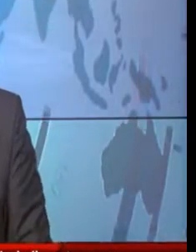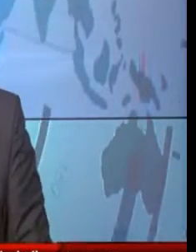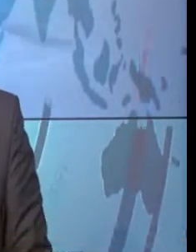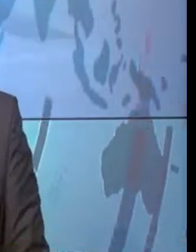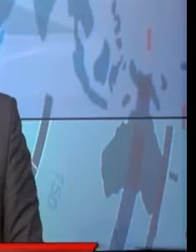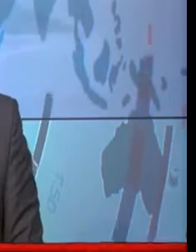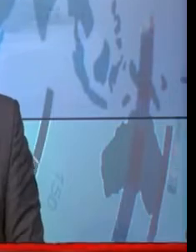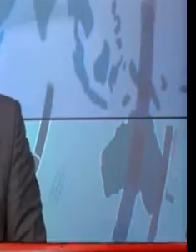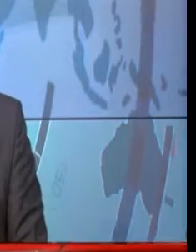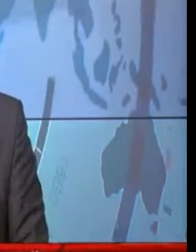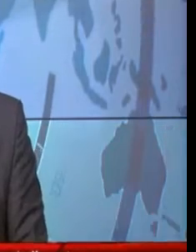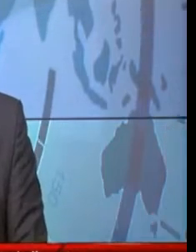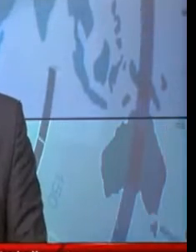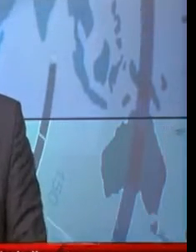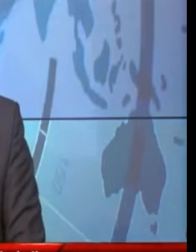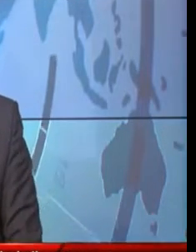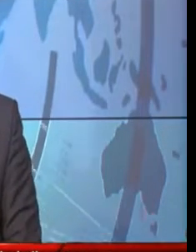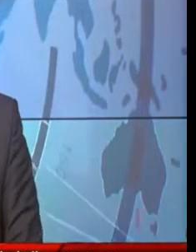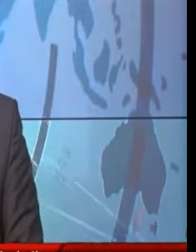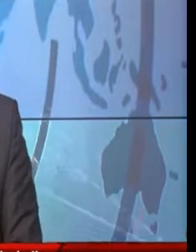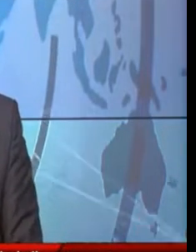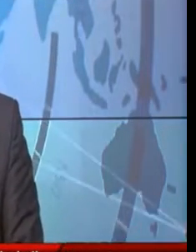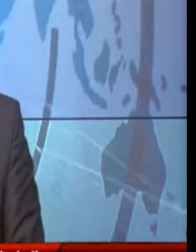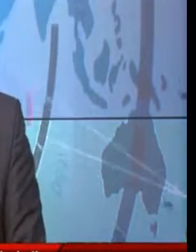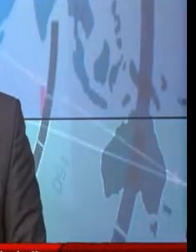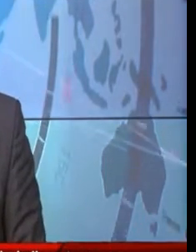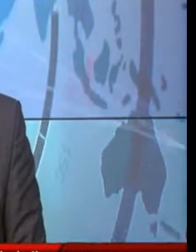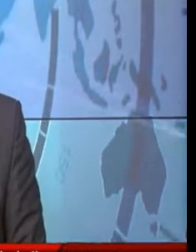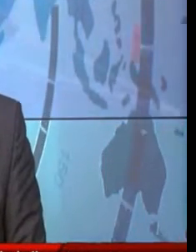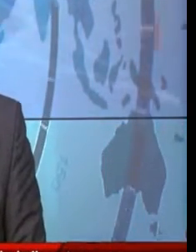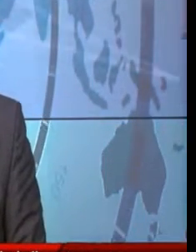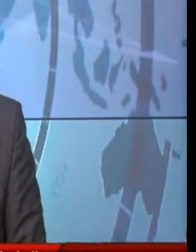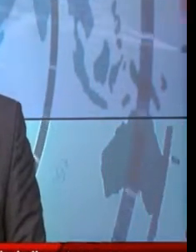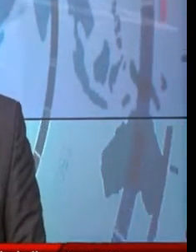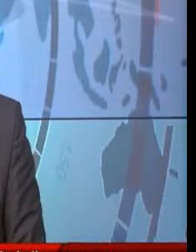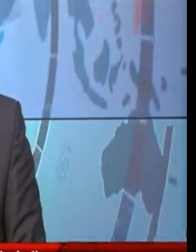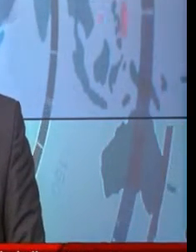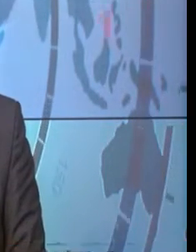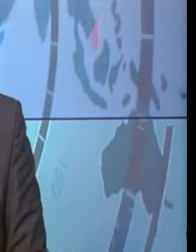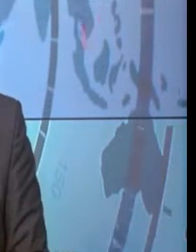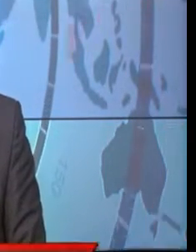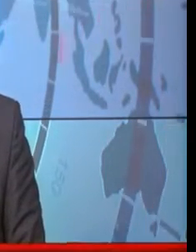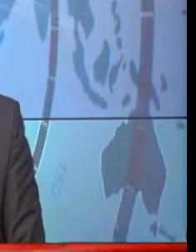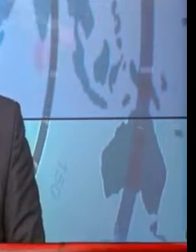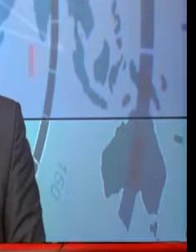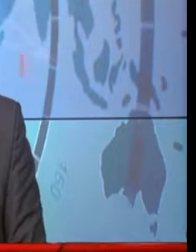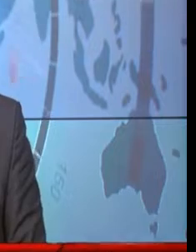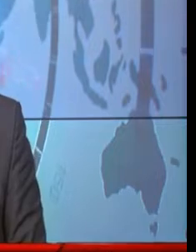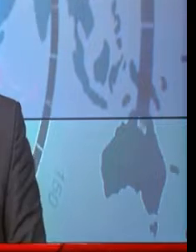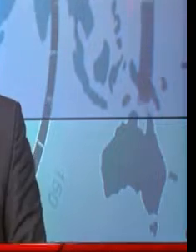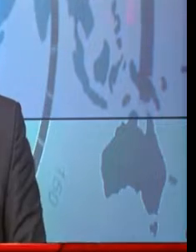إذن تابعنا مع حضراتكم هذا المؤتمر الصحفي للمفوضية العليا عن نتائج الانتخابات البرلمانية